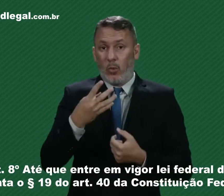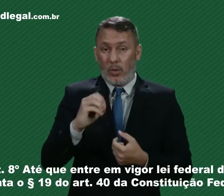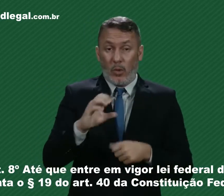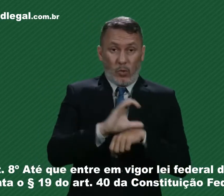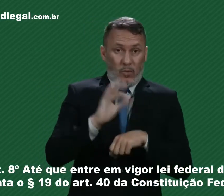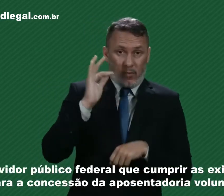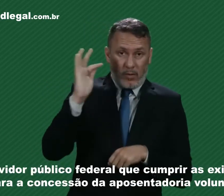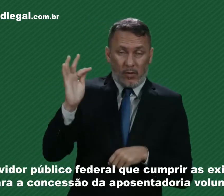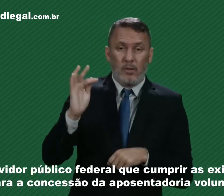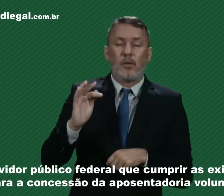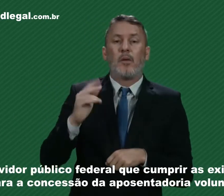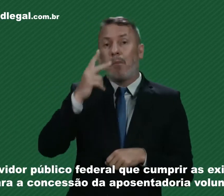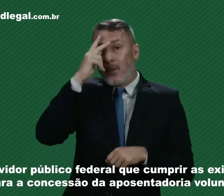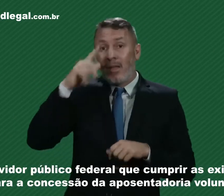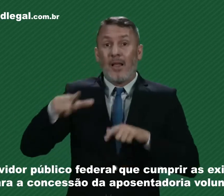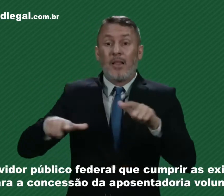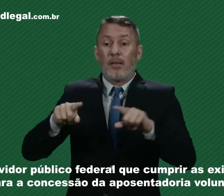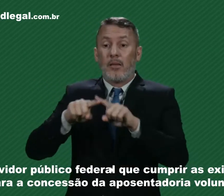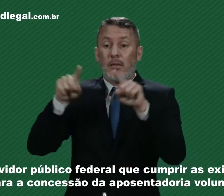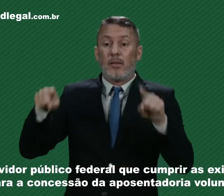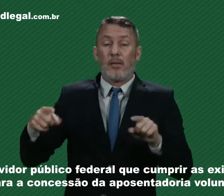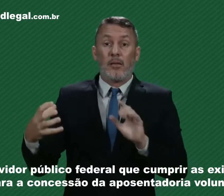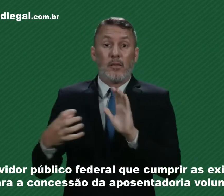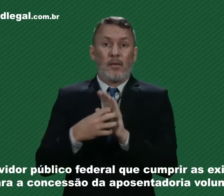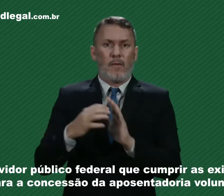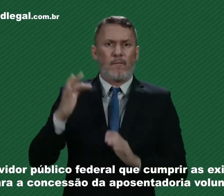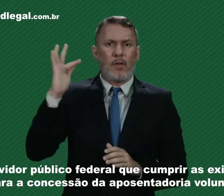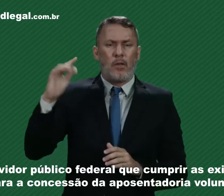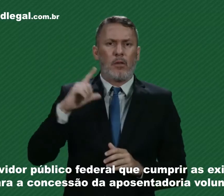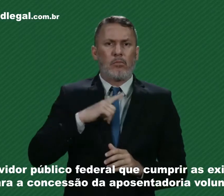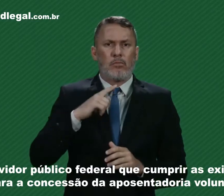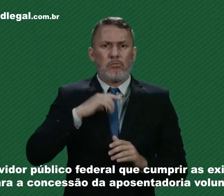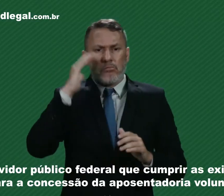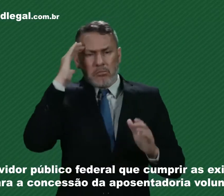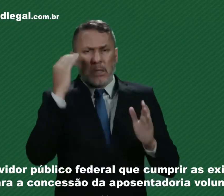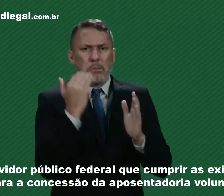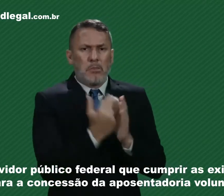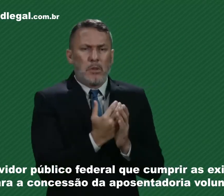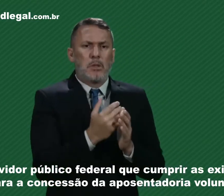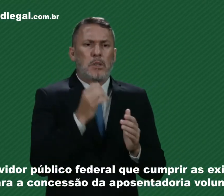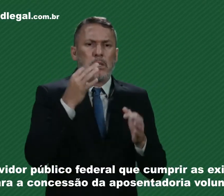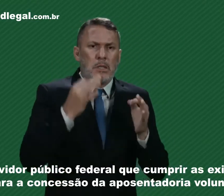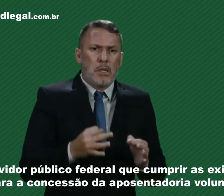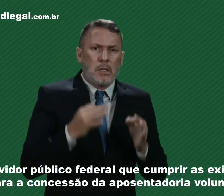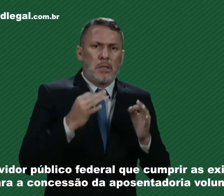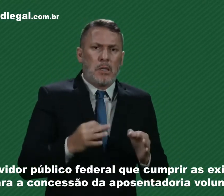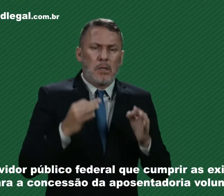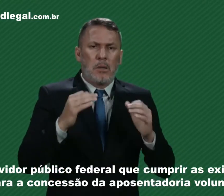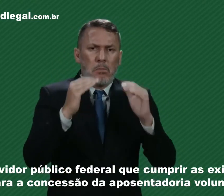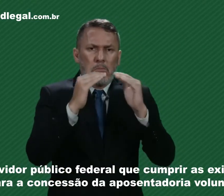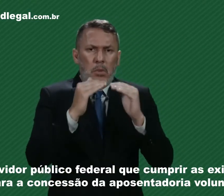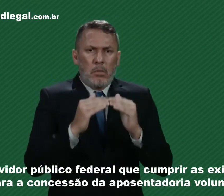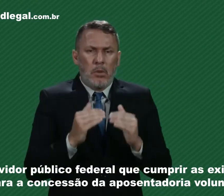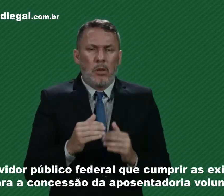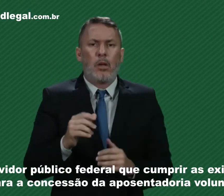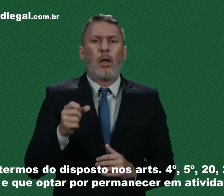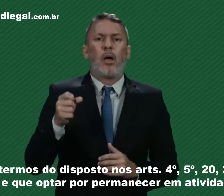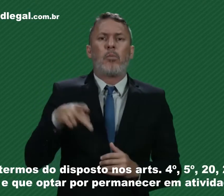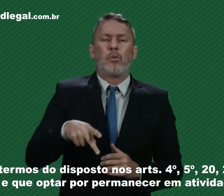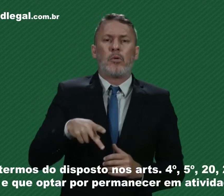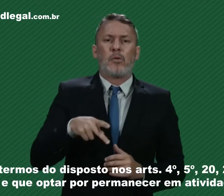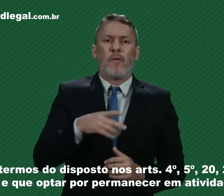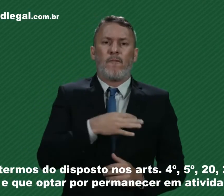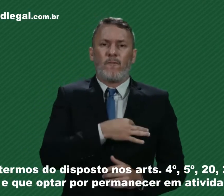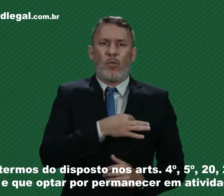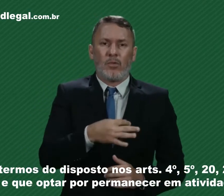Constituição Federal, o servidor público federal que cumprir as exigências para a concessão da aposentadoria voluntária